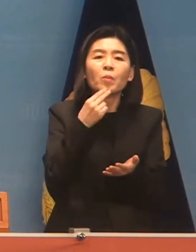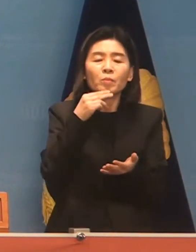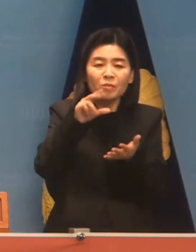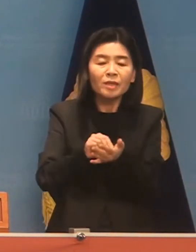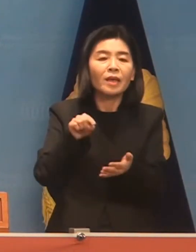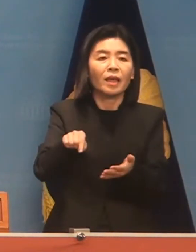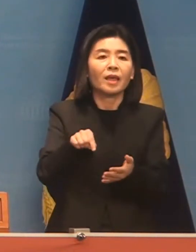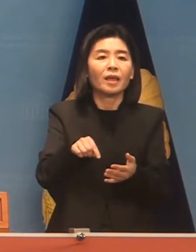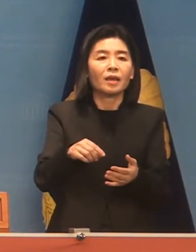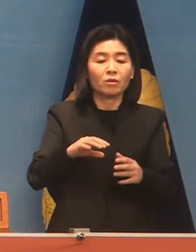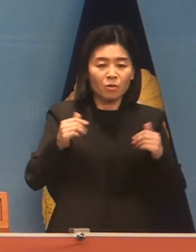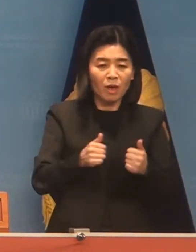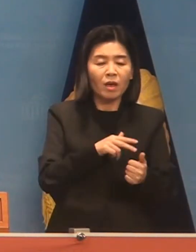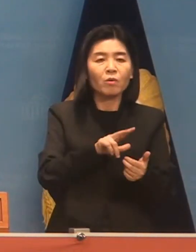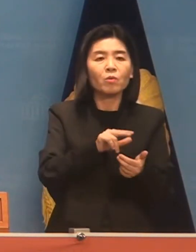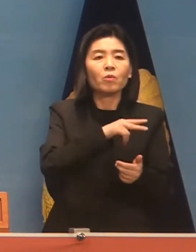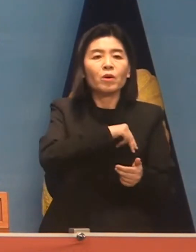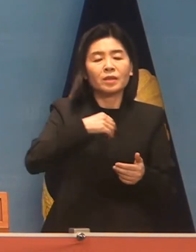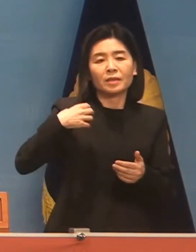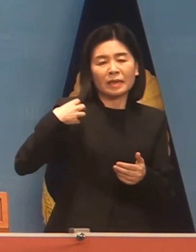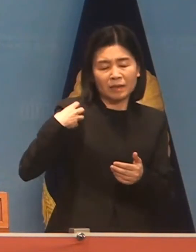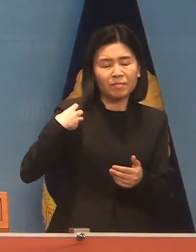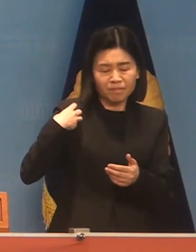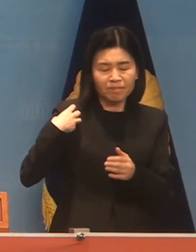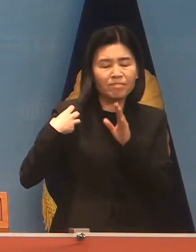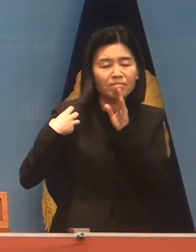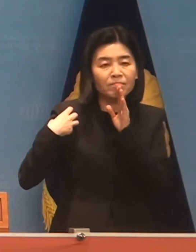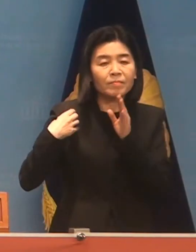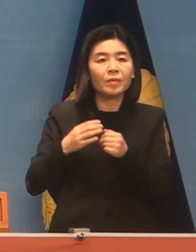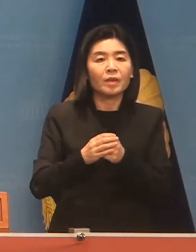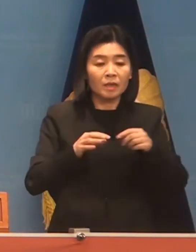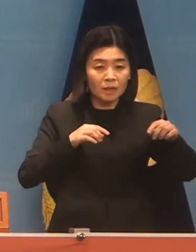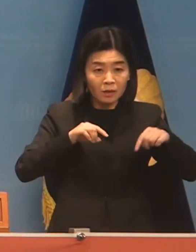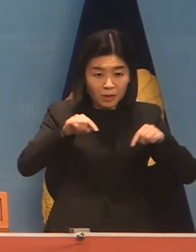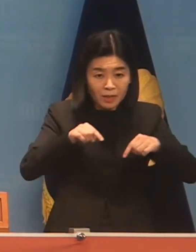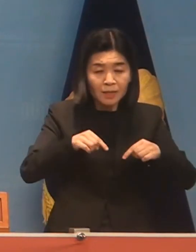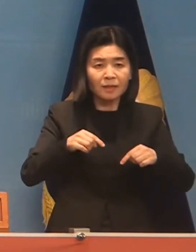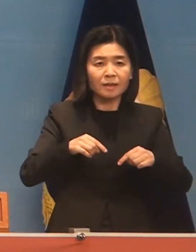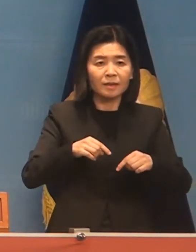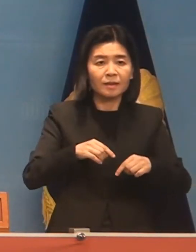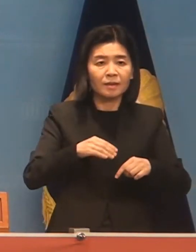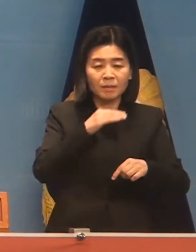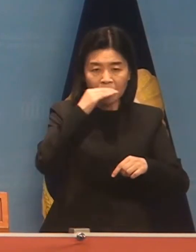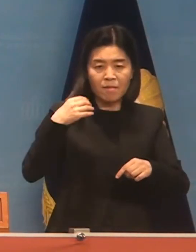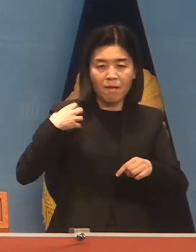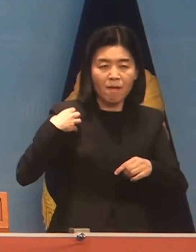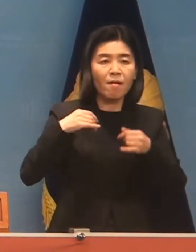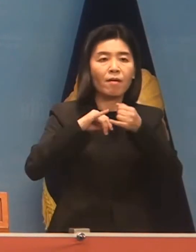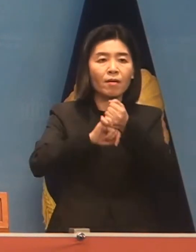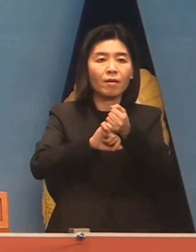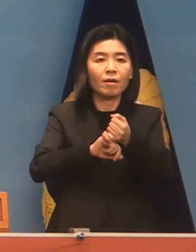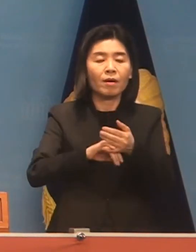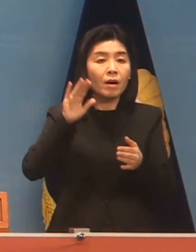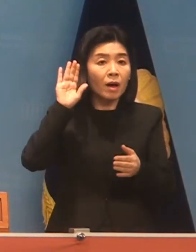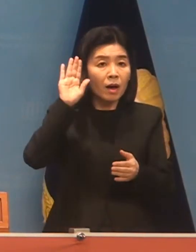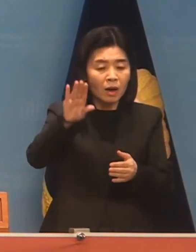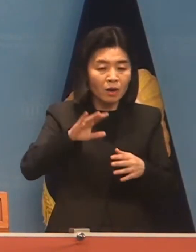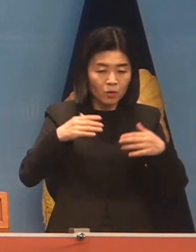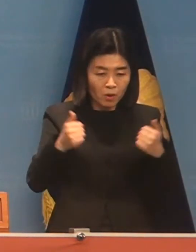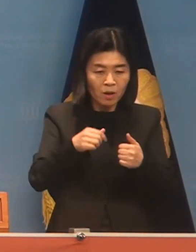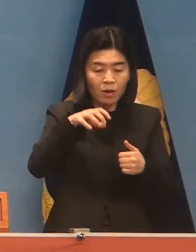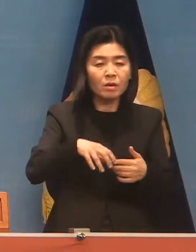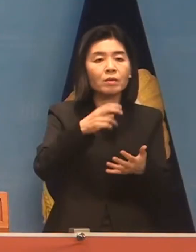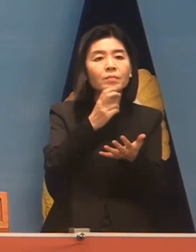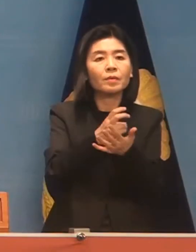국회의원으로서 책임을 통감합니다. 정치가 역할을 하겠습니다. 앞으로 국회가